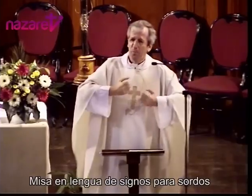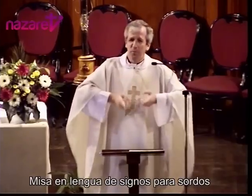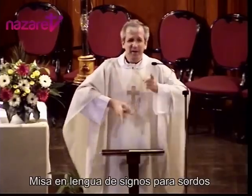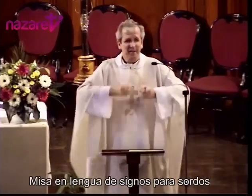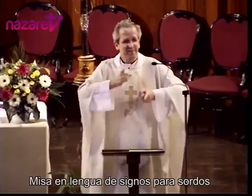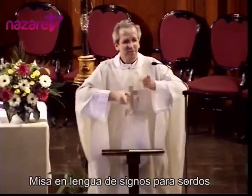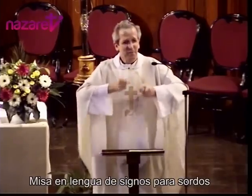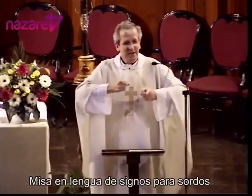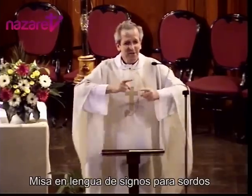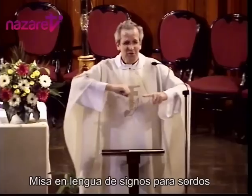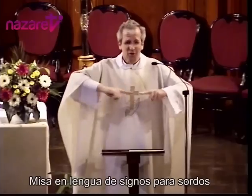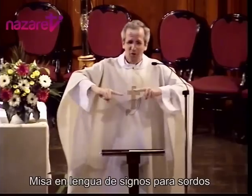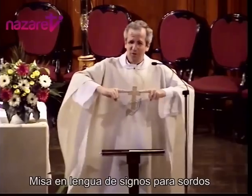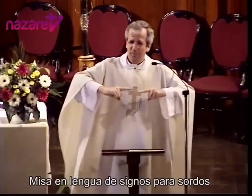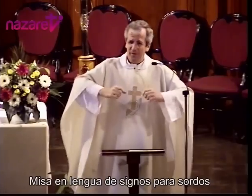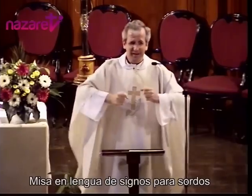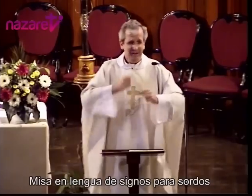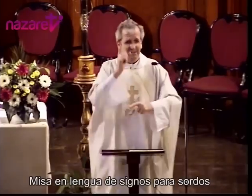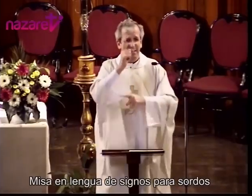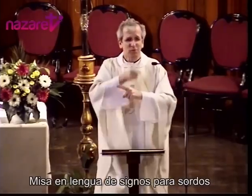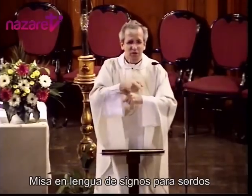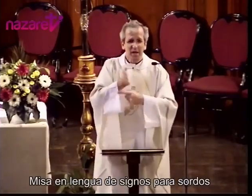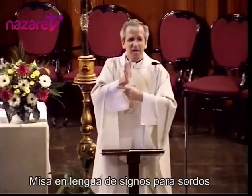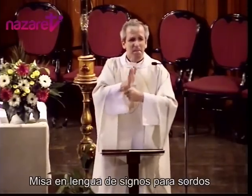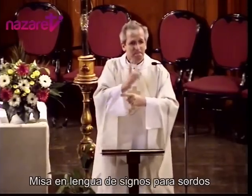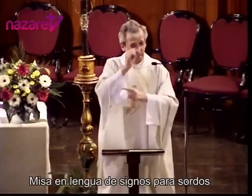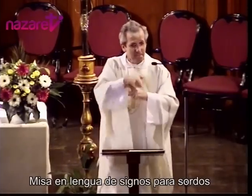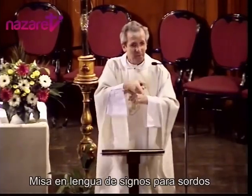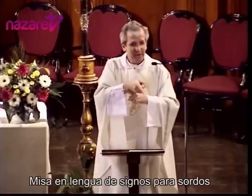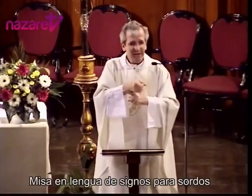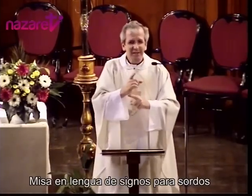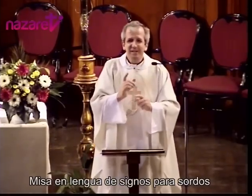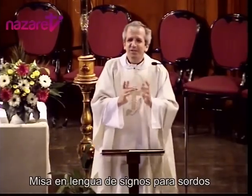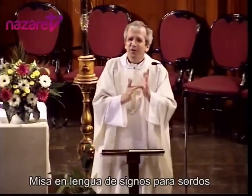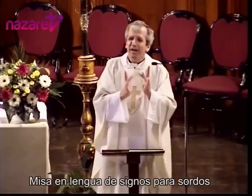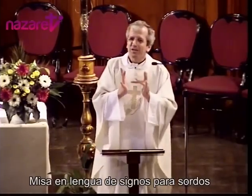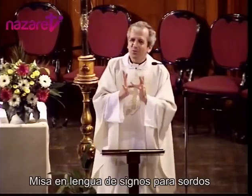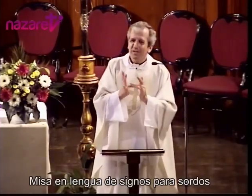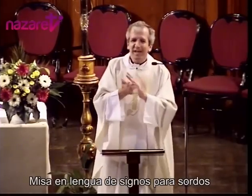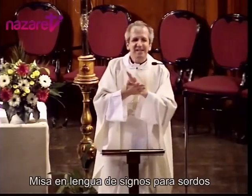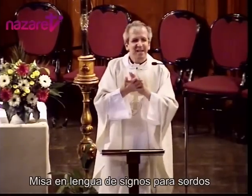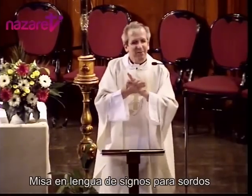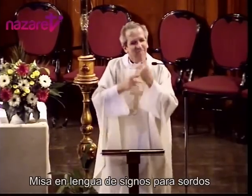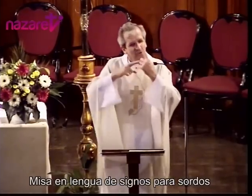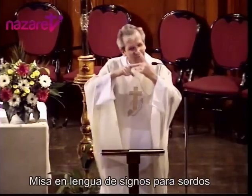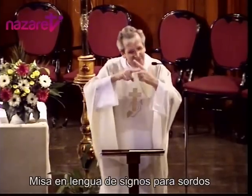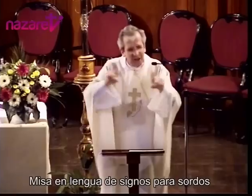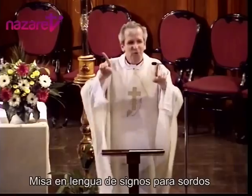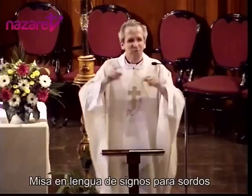poder de dominio o de poder, diríamos, imponer, sino que Jesús está hablando de algo muy